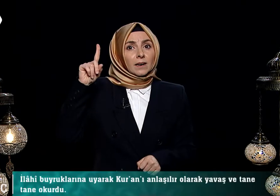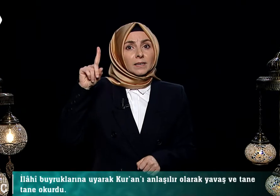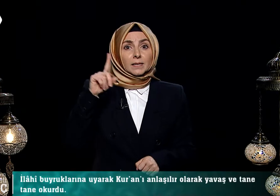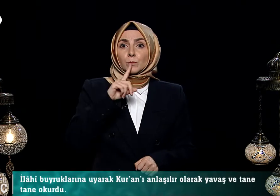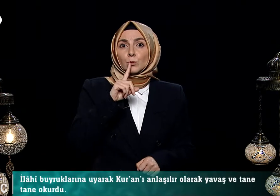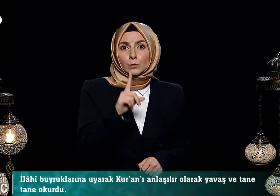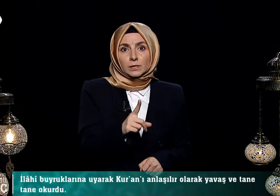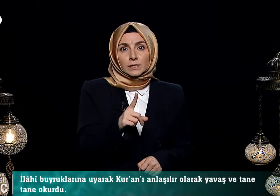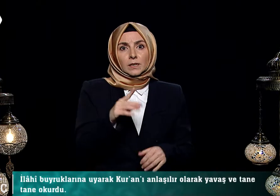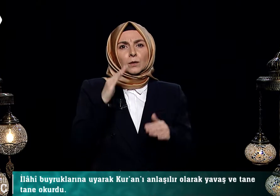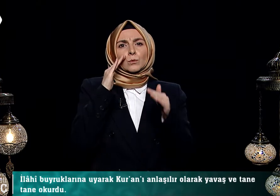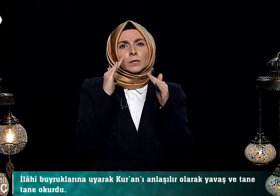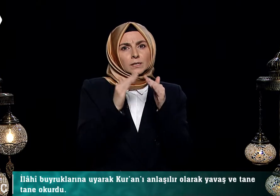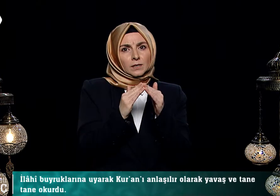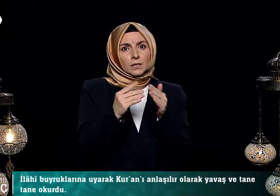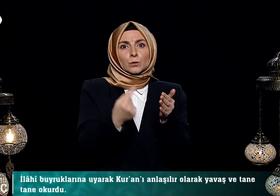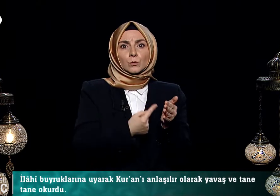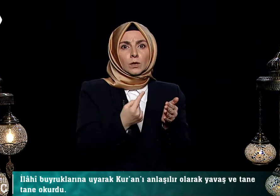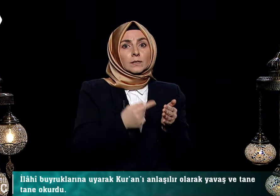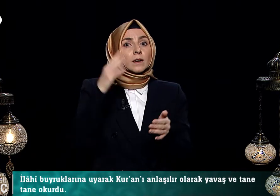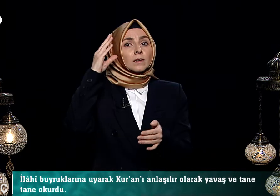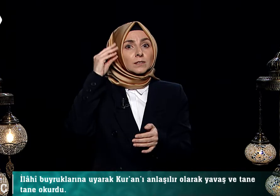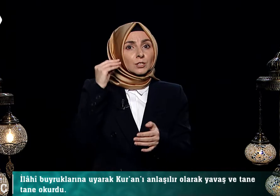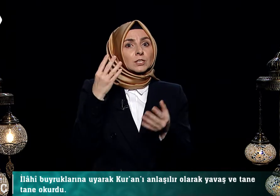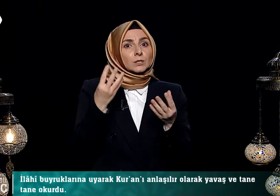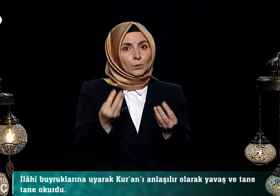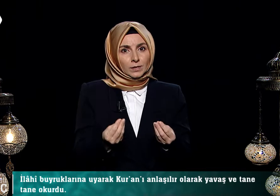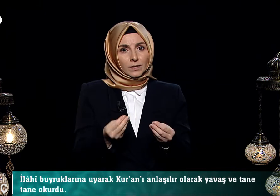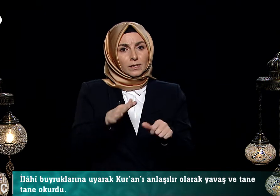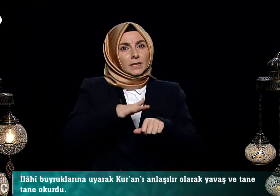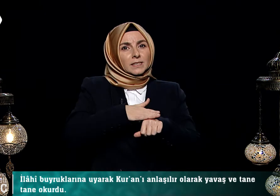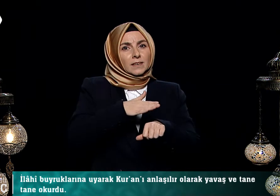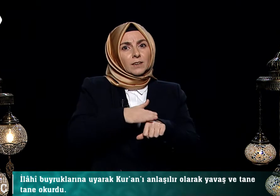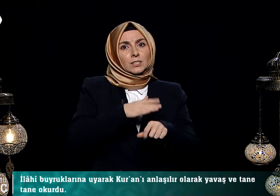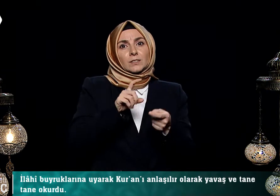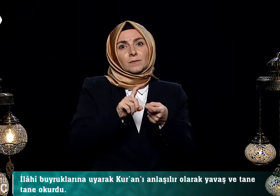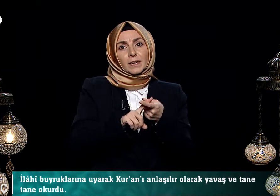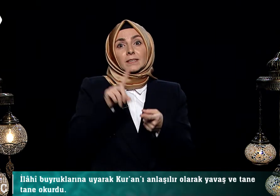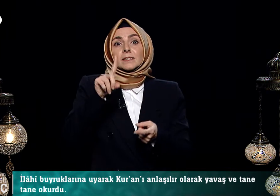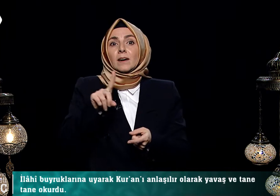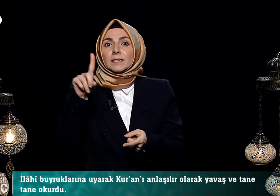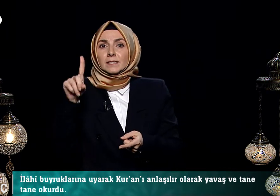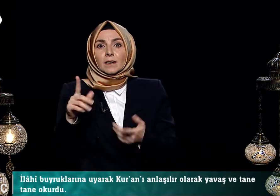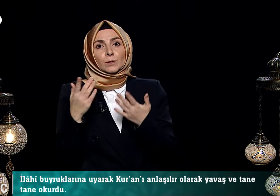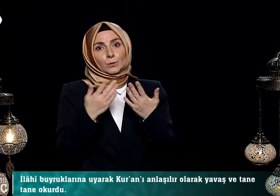İlahi buyruklarına uyarak Kur'an'ı anlaşılır olarak yavaş ve tane tane